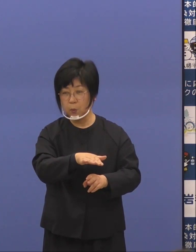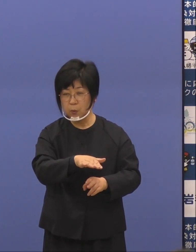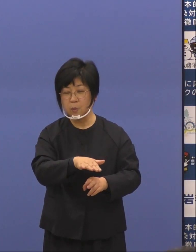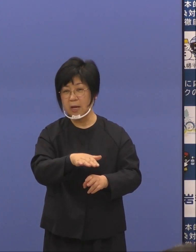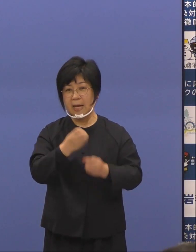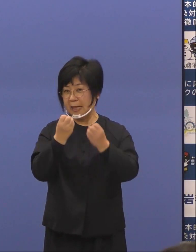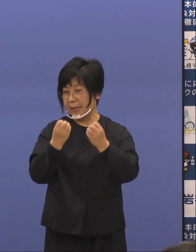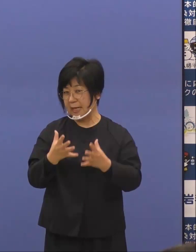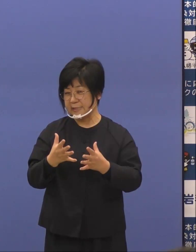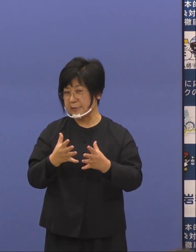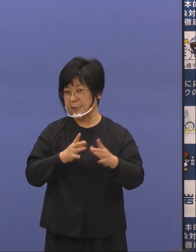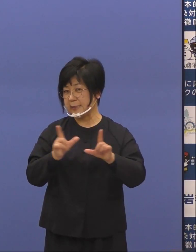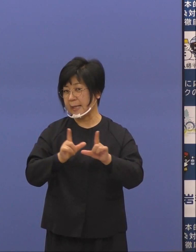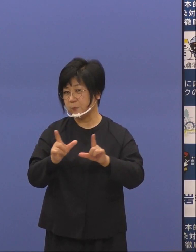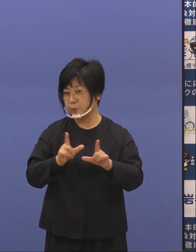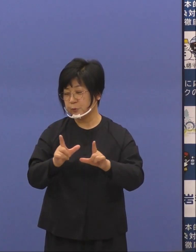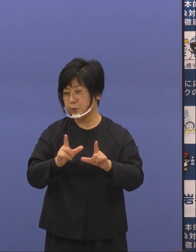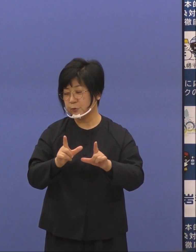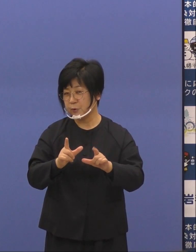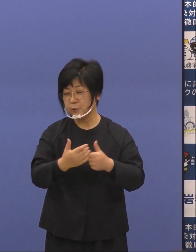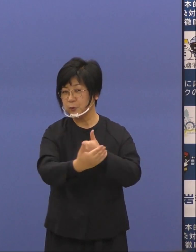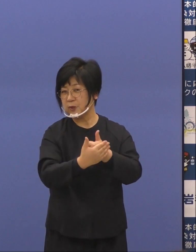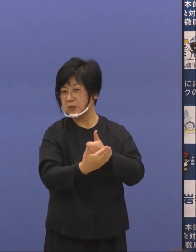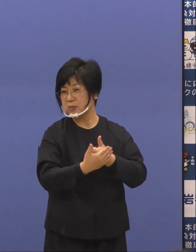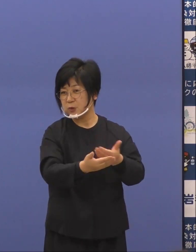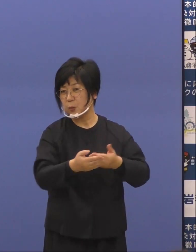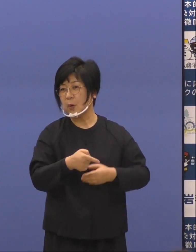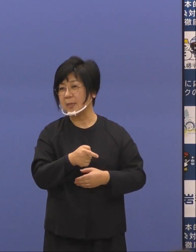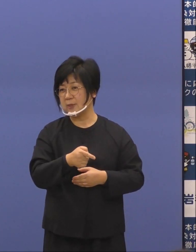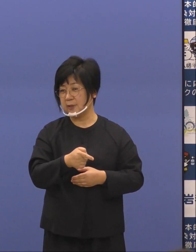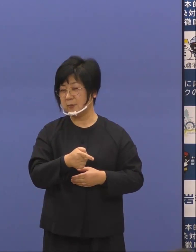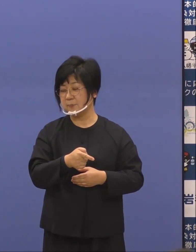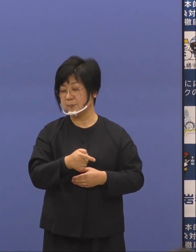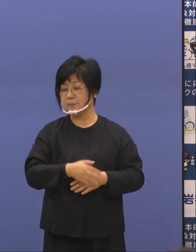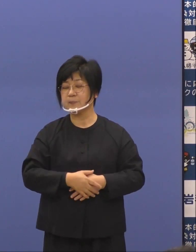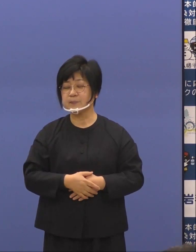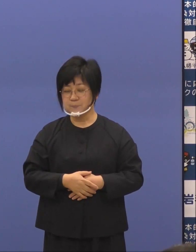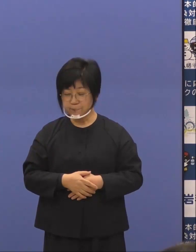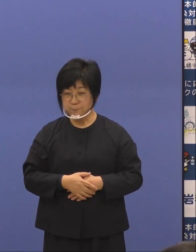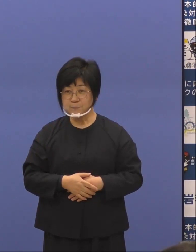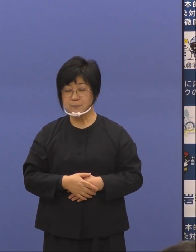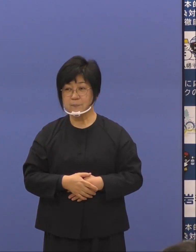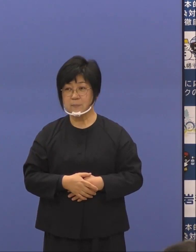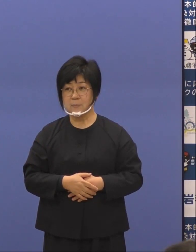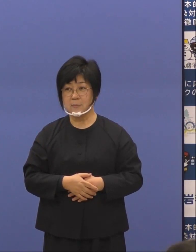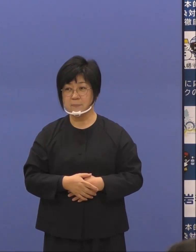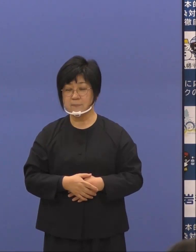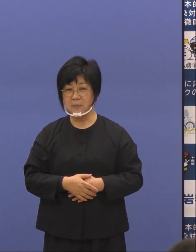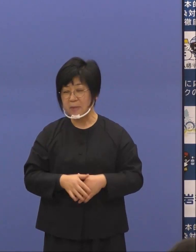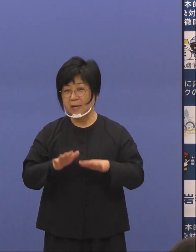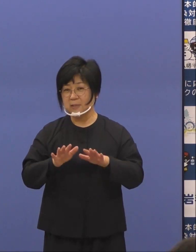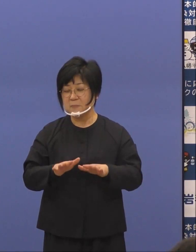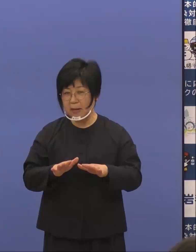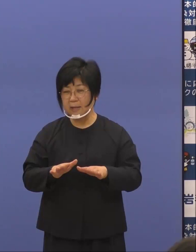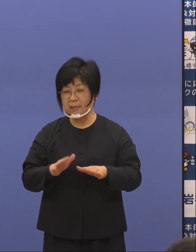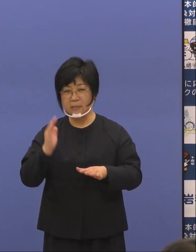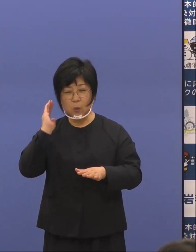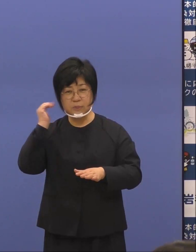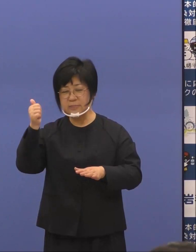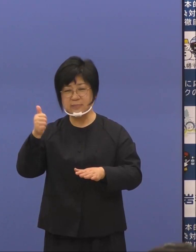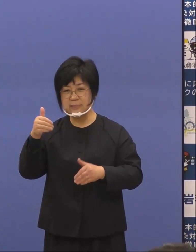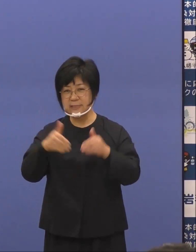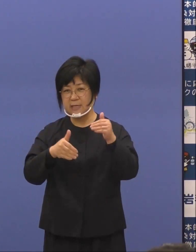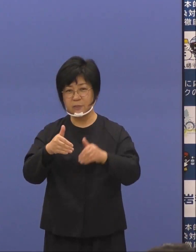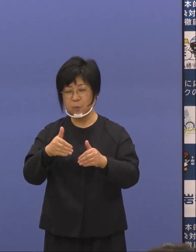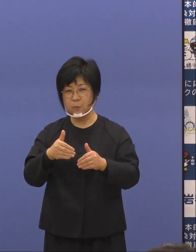うにお話もしていたと思います。もしあの今あの知事選への挙手は明らかにしてないものですけれども、